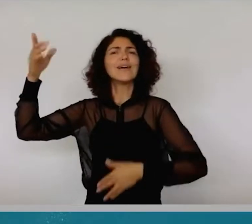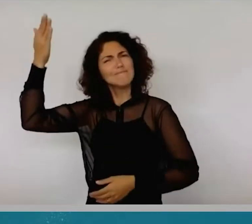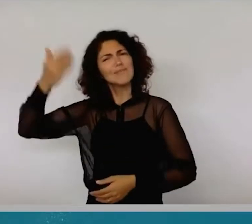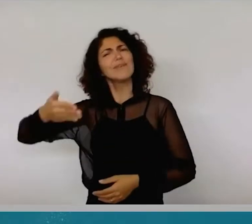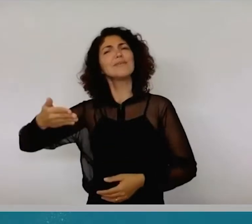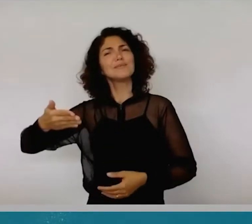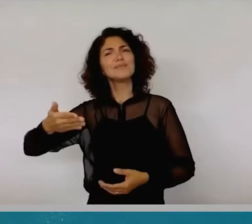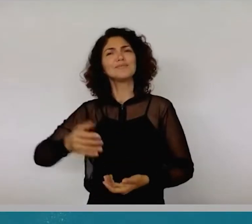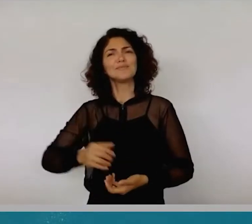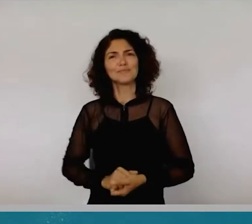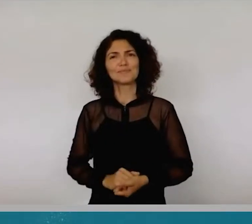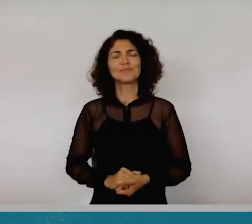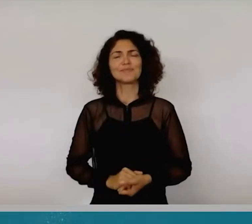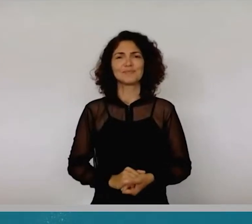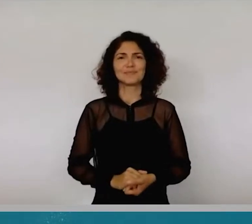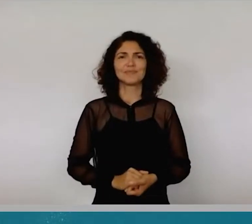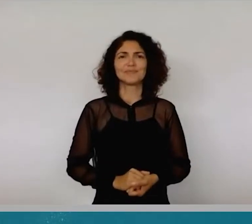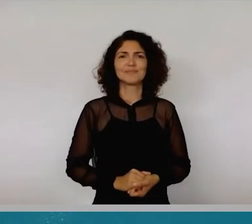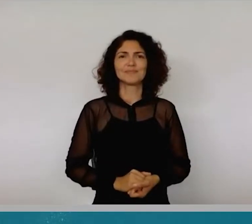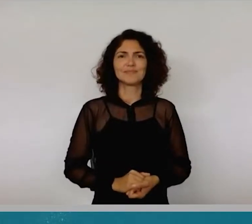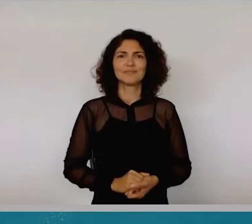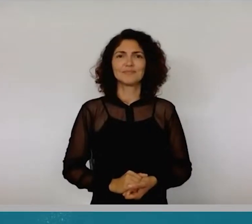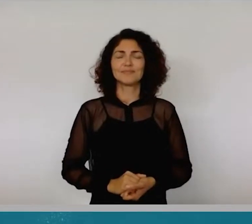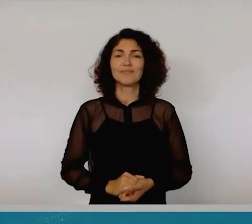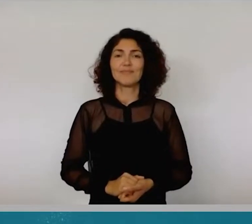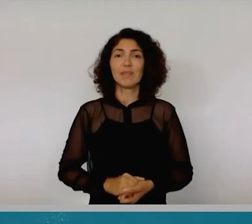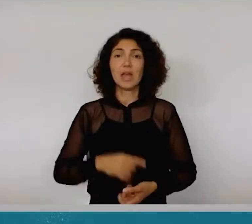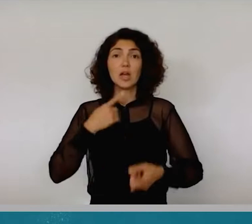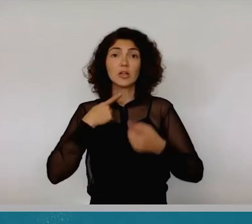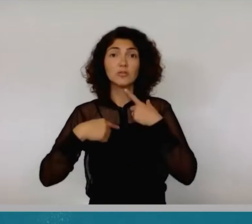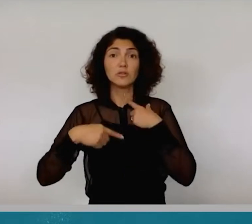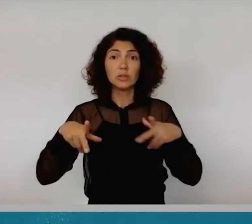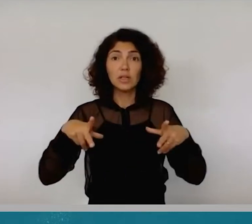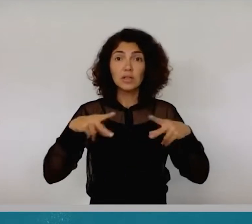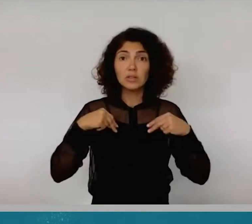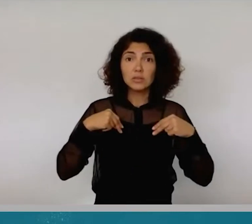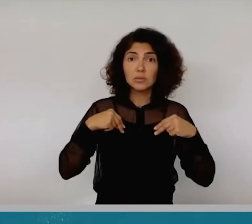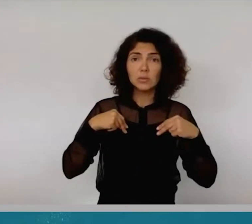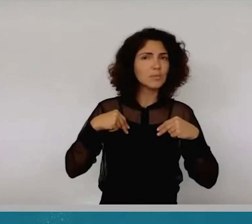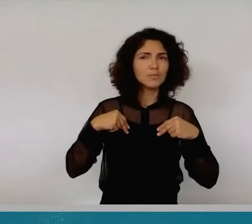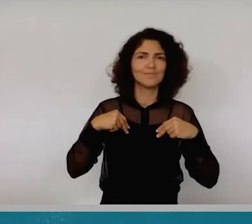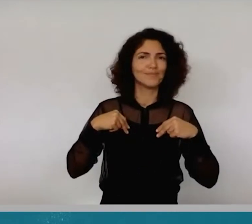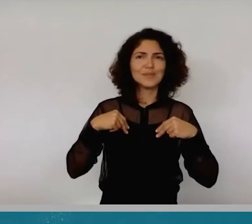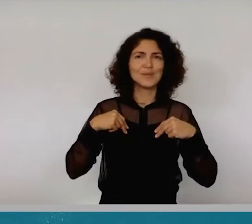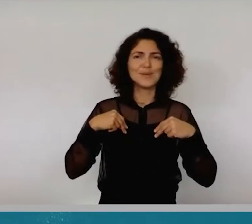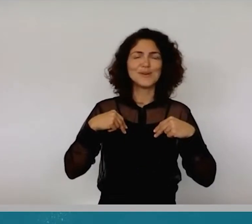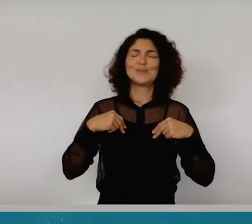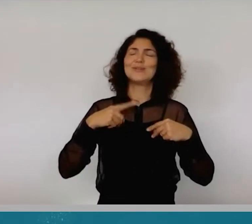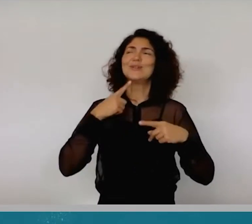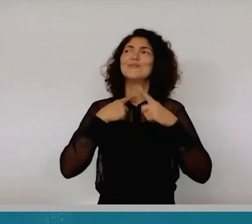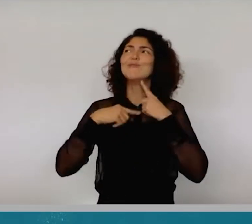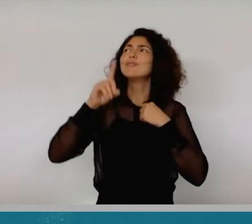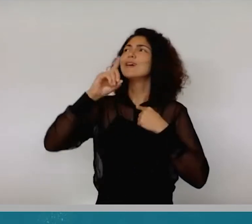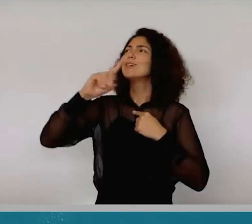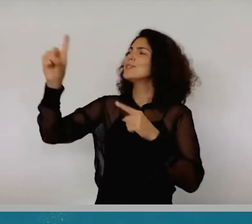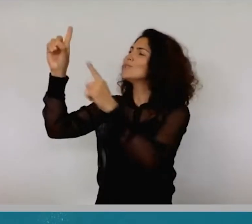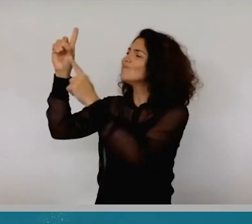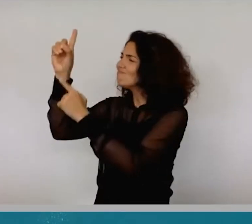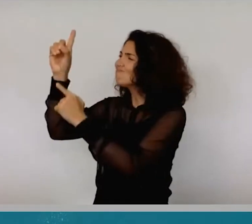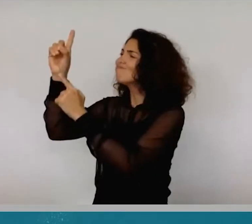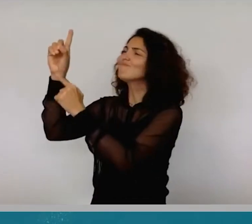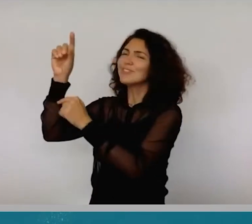O nosso desejo aqui na terra, irmãos, é agradar o Senhor e temos o galardão da parte do Senhor e a